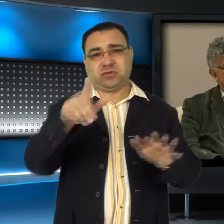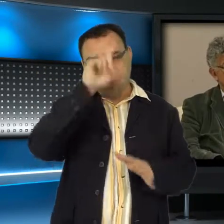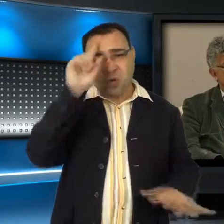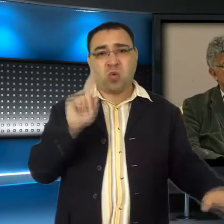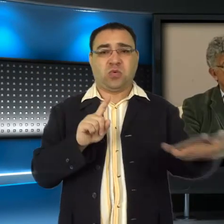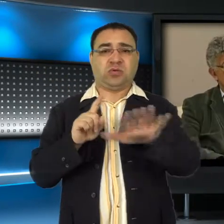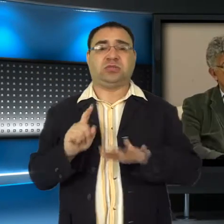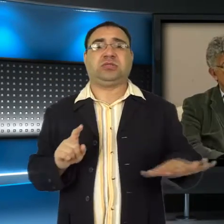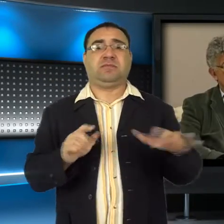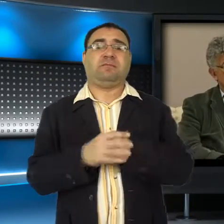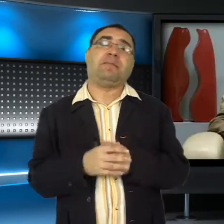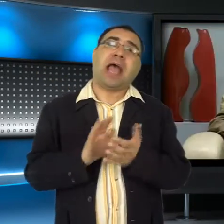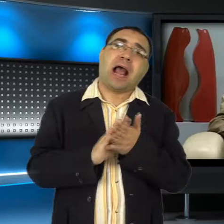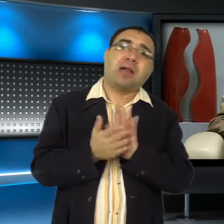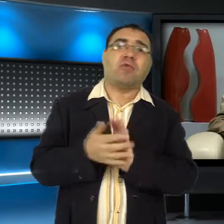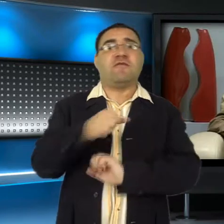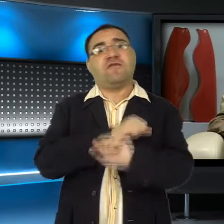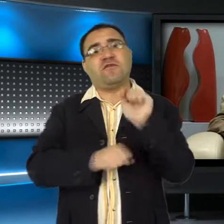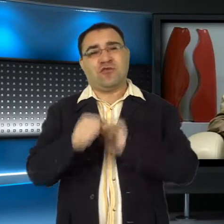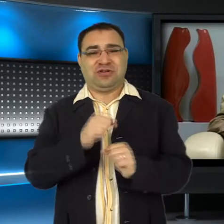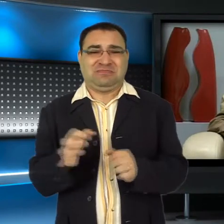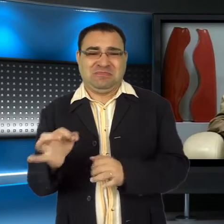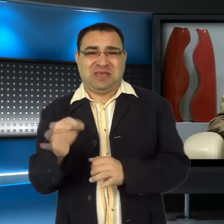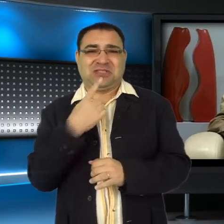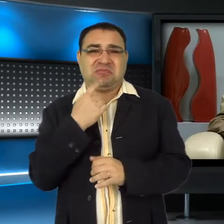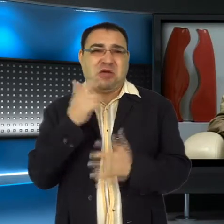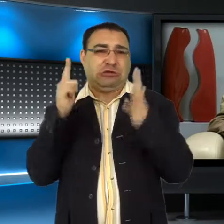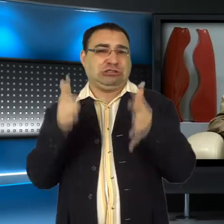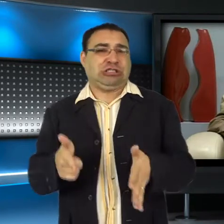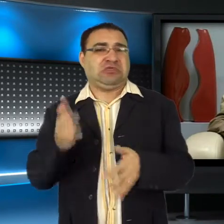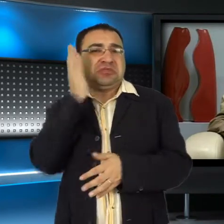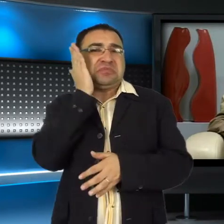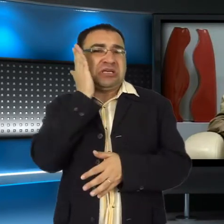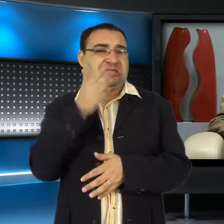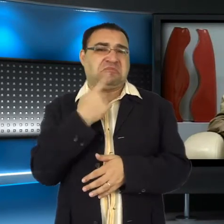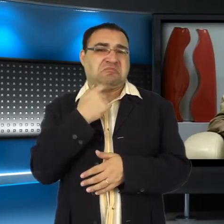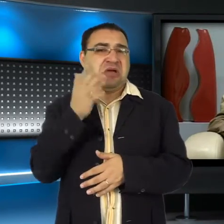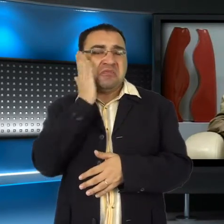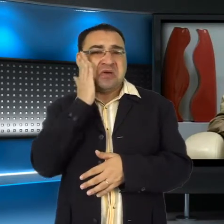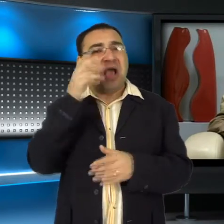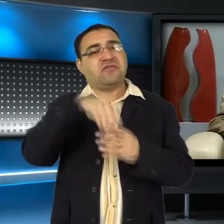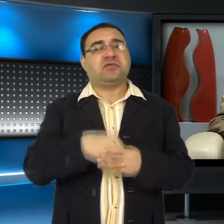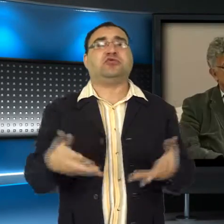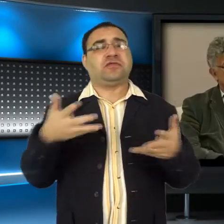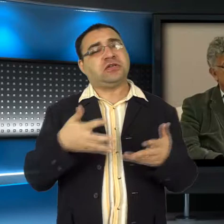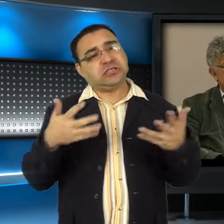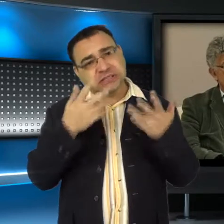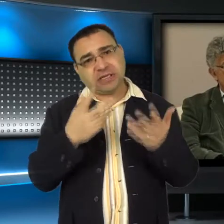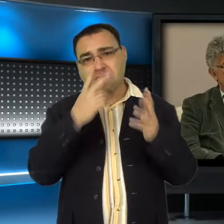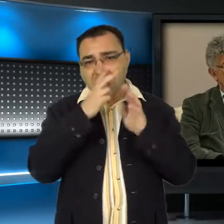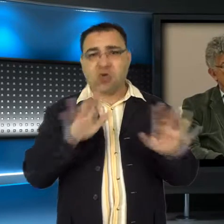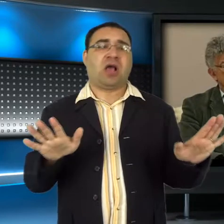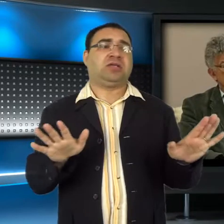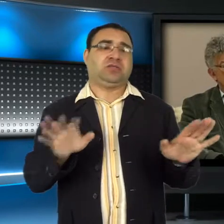we Włoszech, w mieścinie, gdzie było około 7 tysięcy mieszkańców, trzeci sektor,